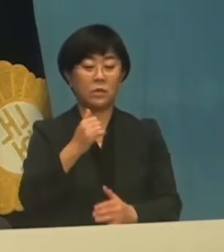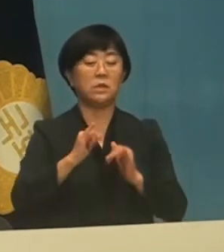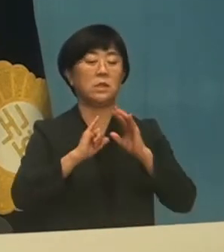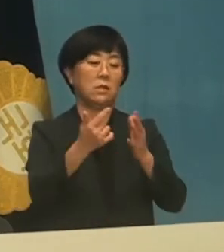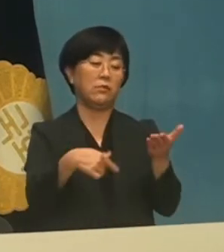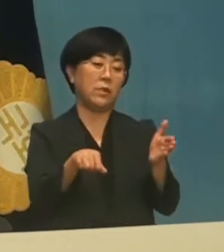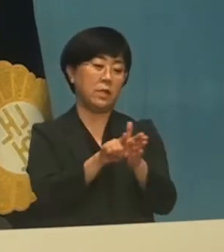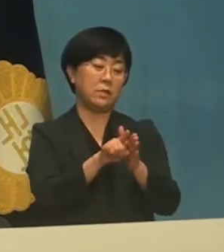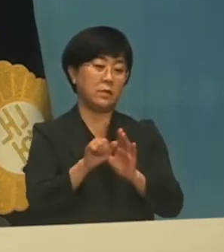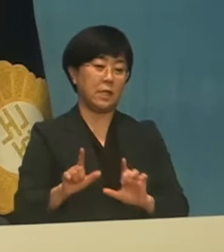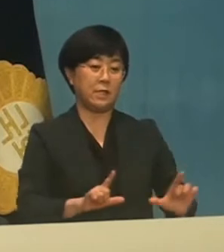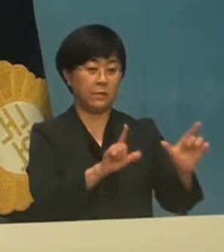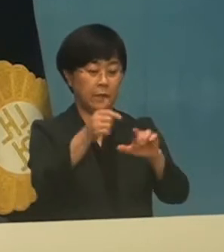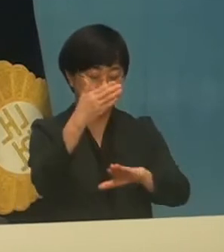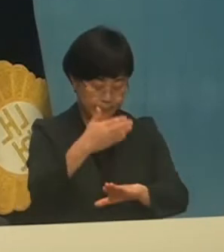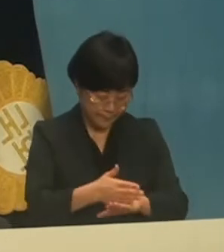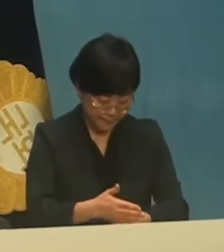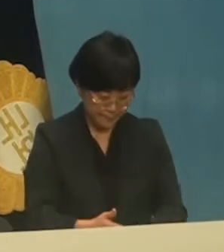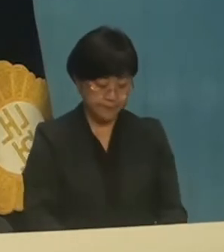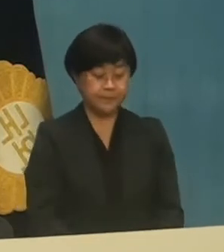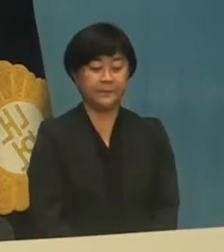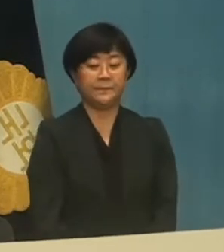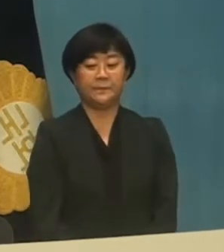끝까지 싸우겠습니다. 감사합니다.